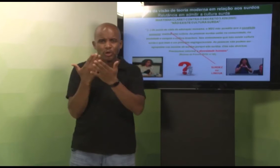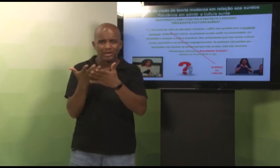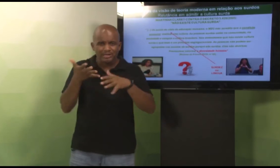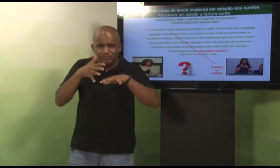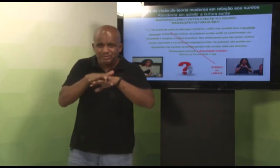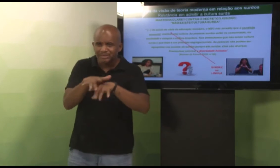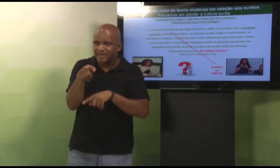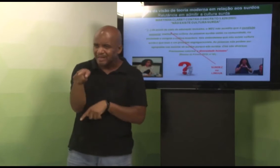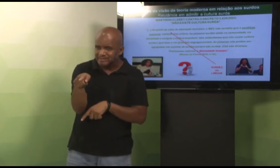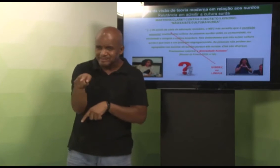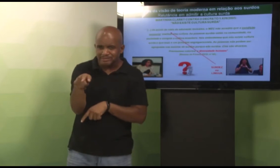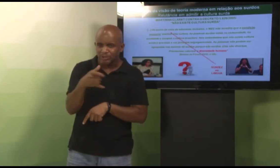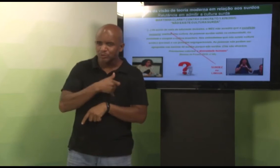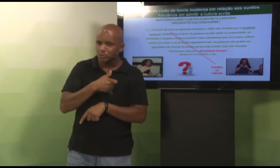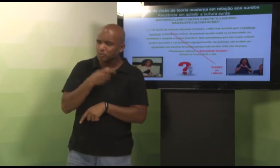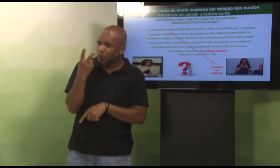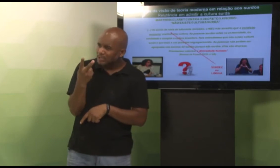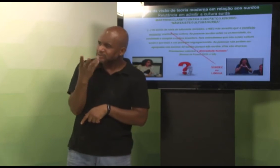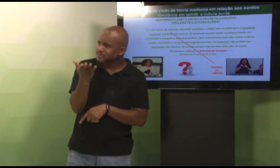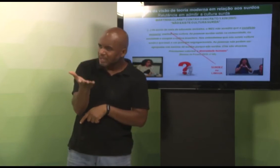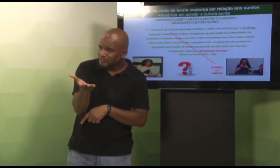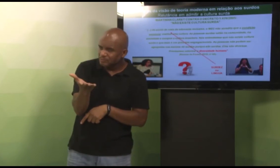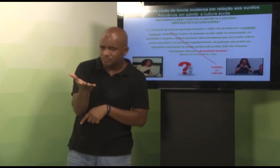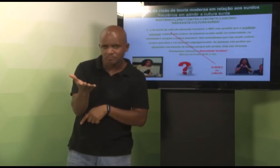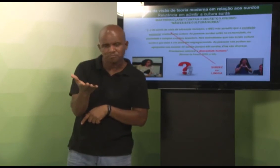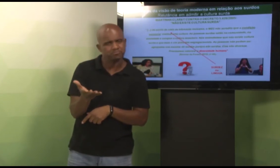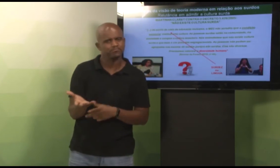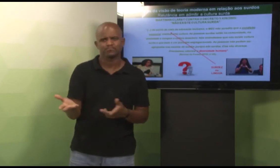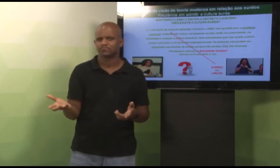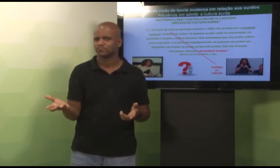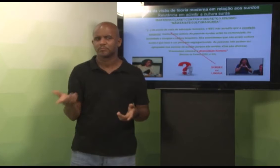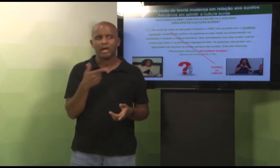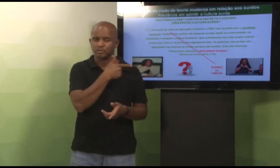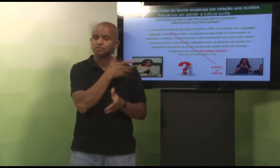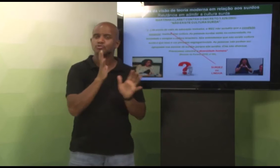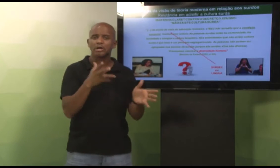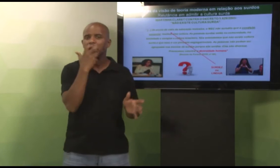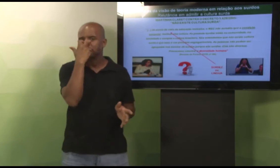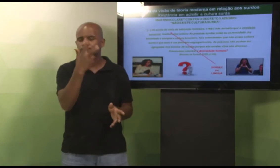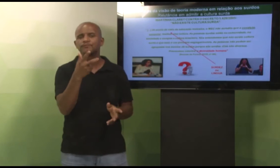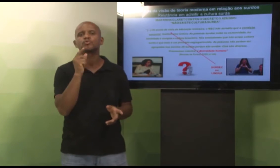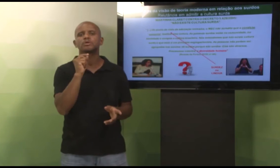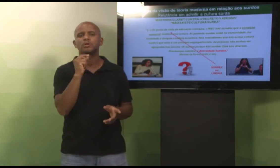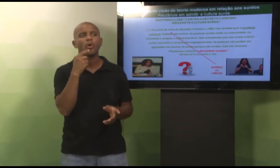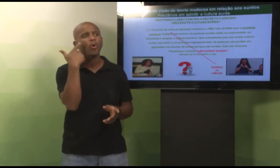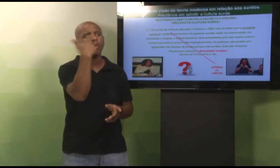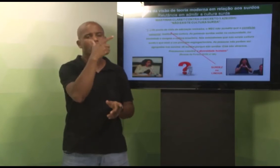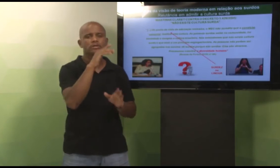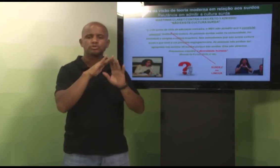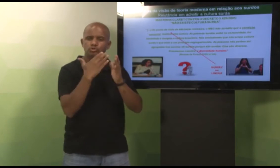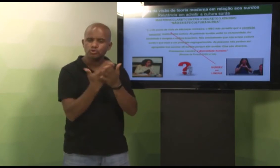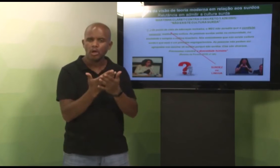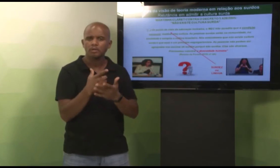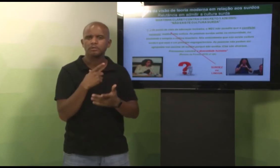crianças não se sentiam bem ali, não desenvolviam. Na escola inclusiva, crianças com 2 anos,